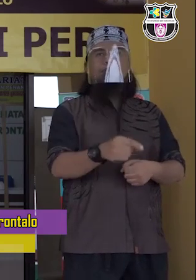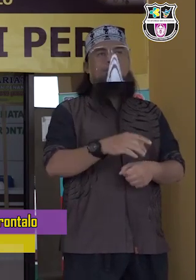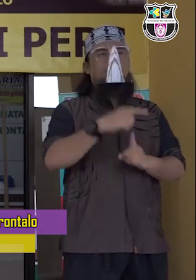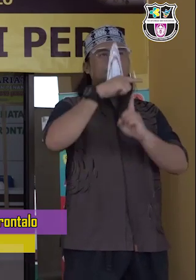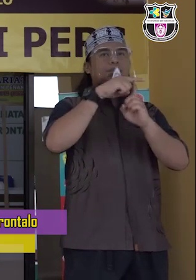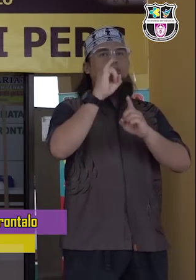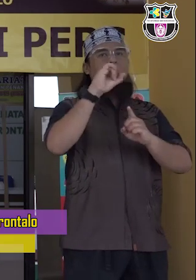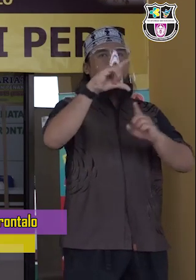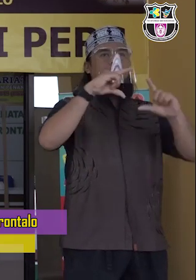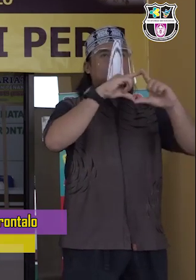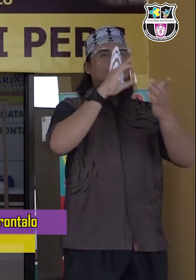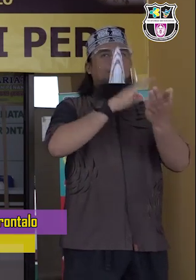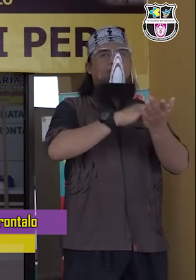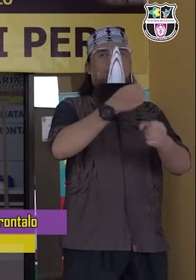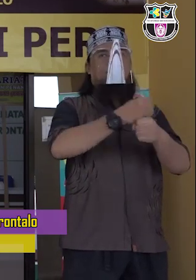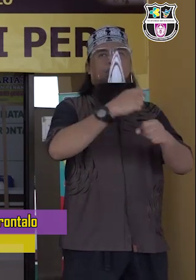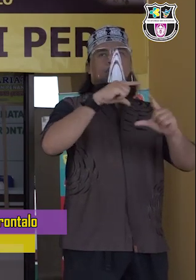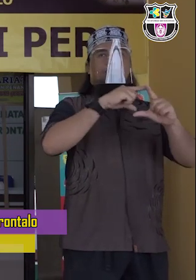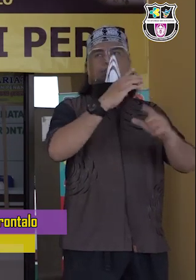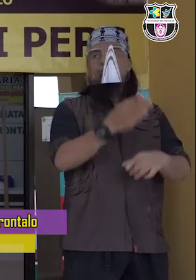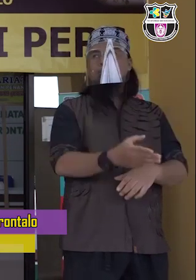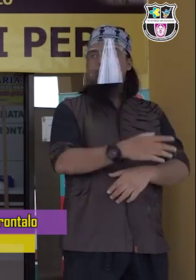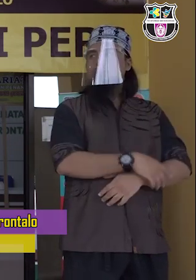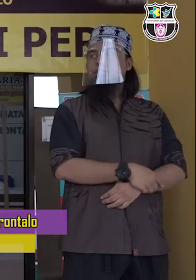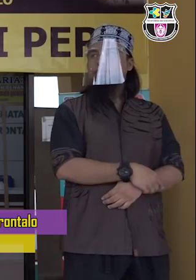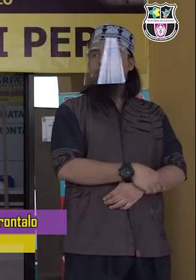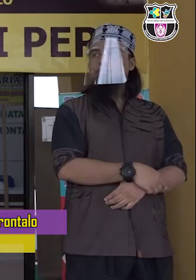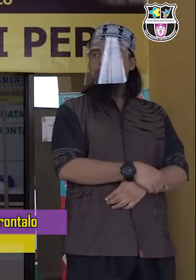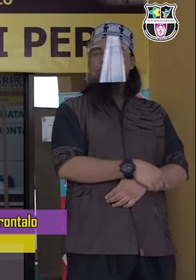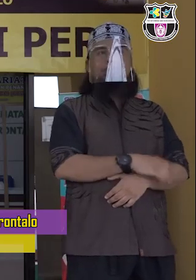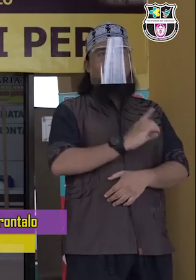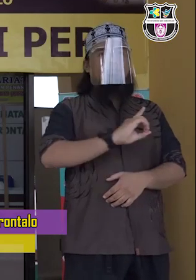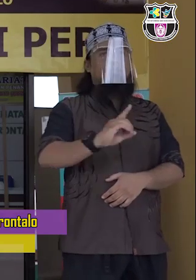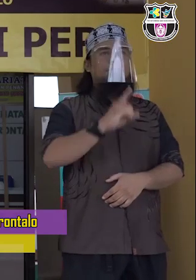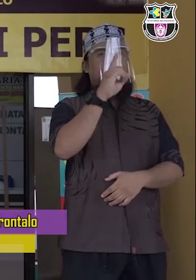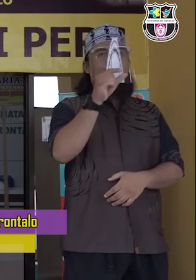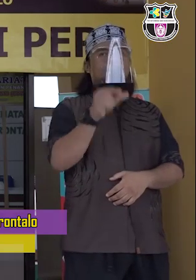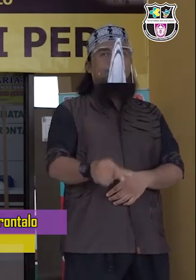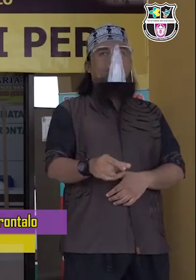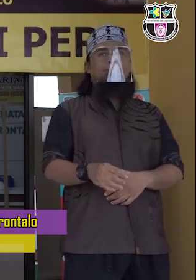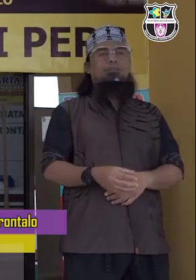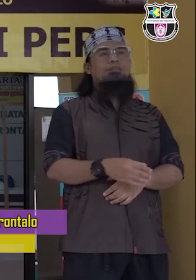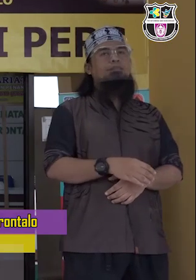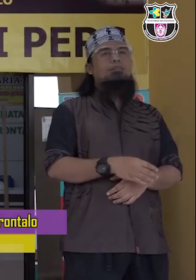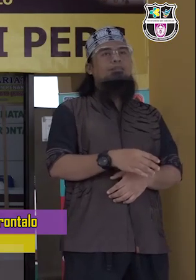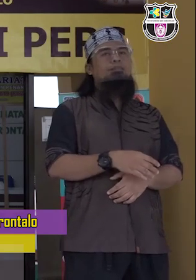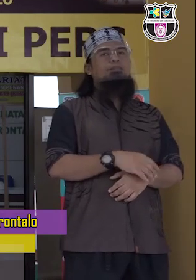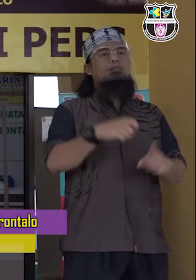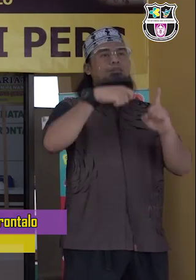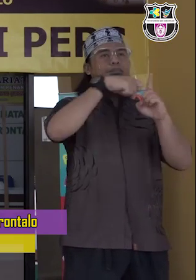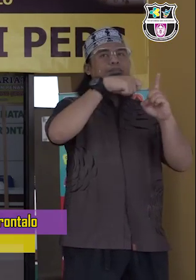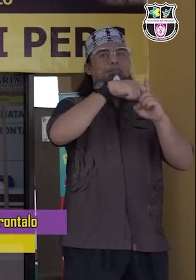Bongomeme dan Hepuhulawa. Serta 1 orang dari Kabupaten Gorontalo